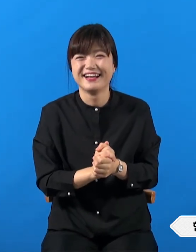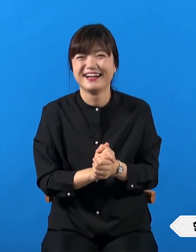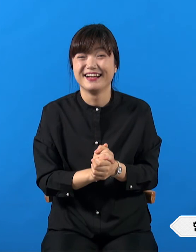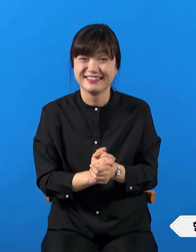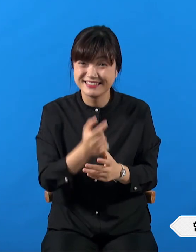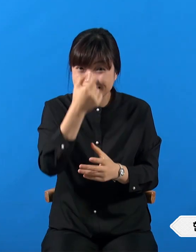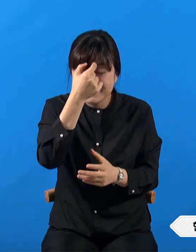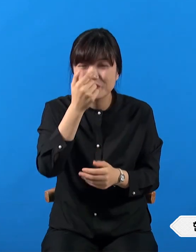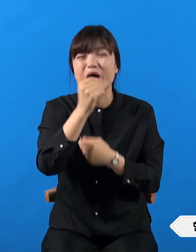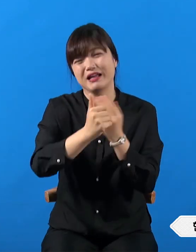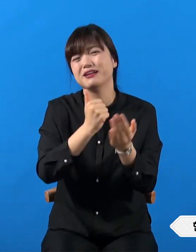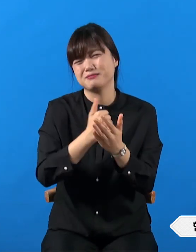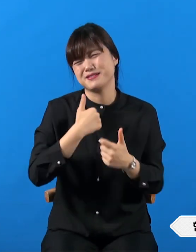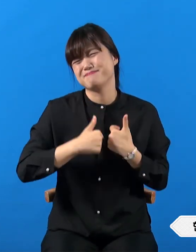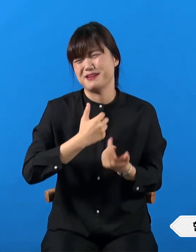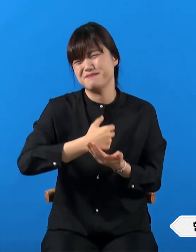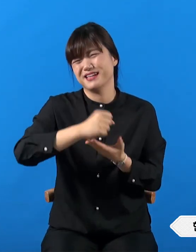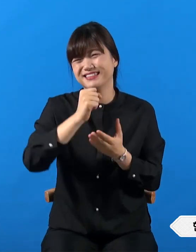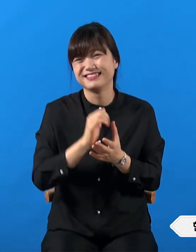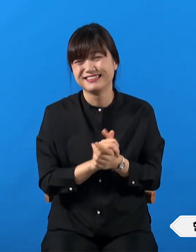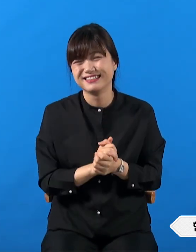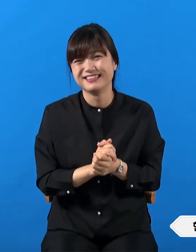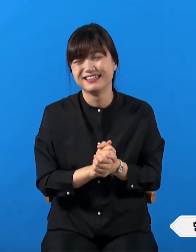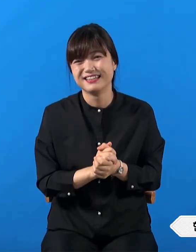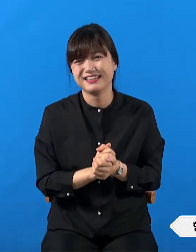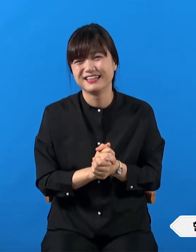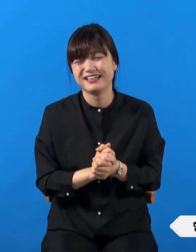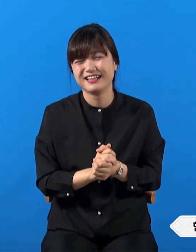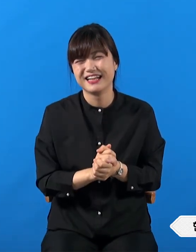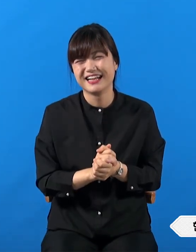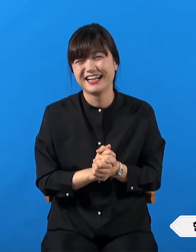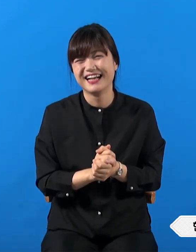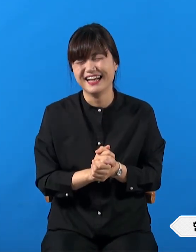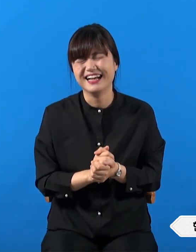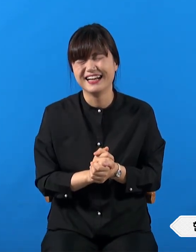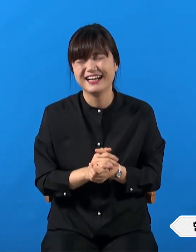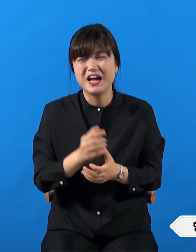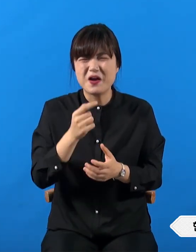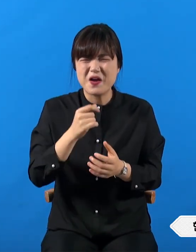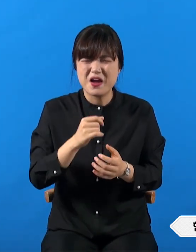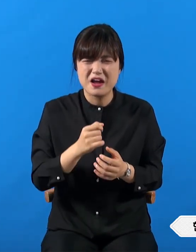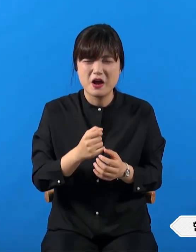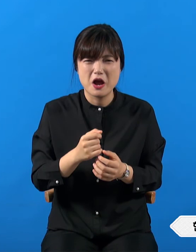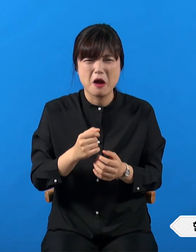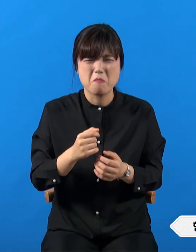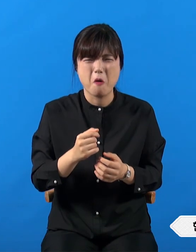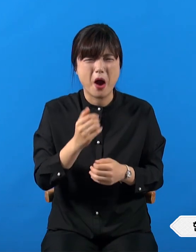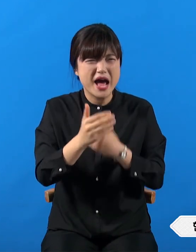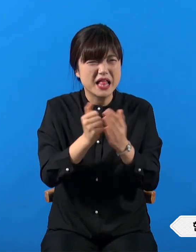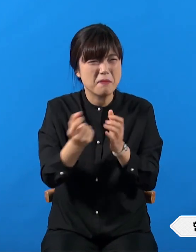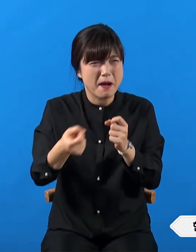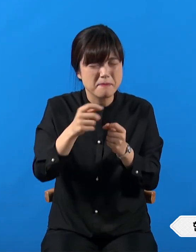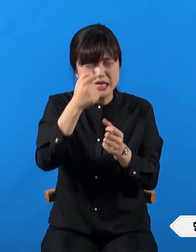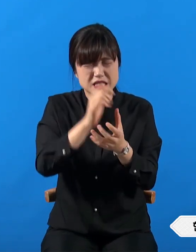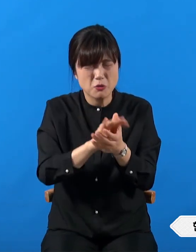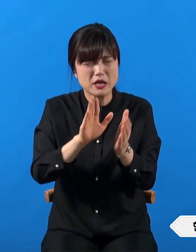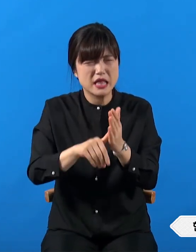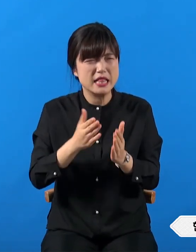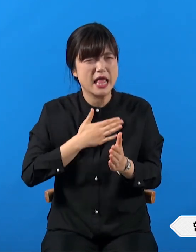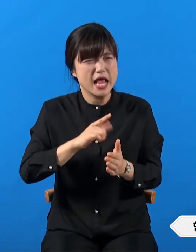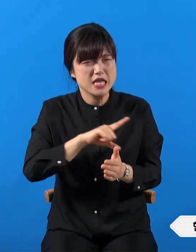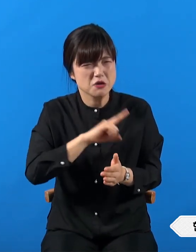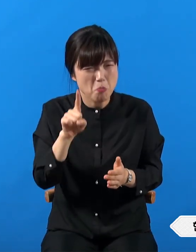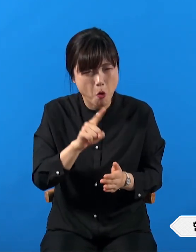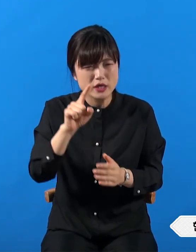그 기도도 하나님이 기쁘게 받으십니다. 물론 하나님 앞에 나아갈 때 통성명할 필요는 없습니다.